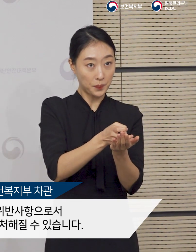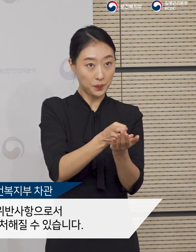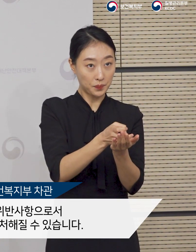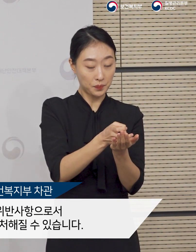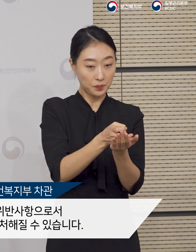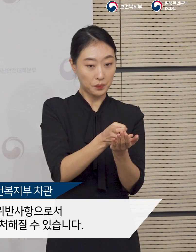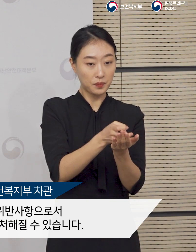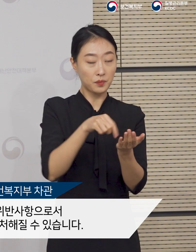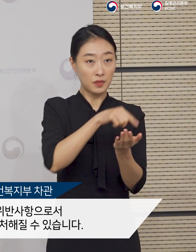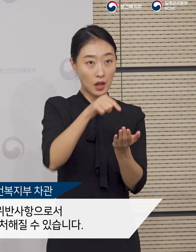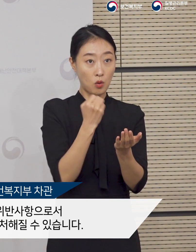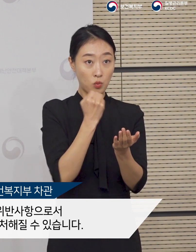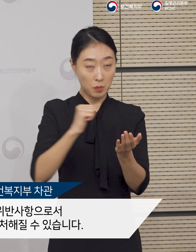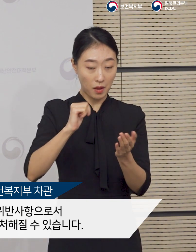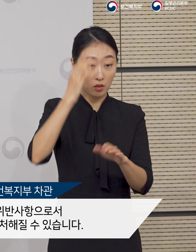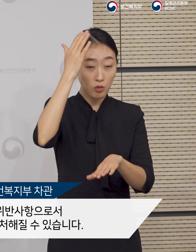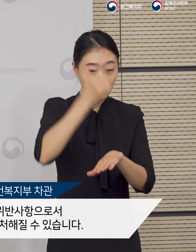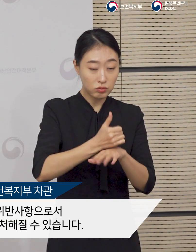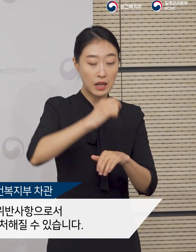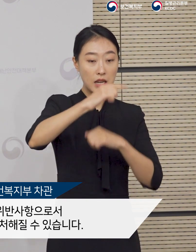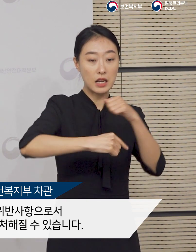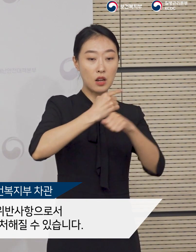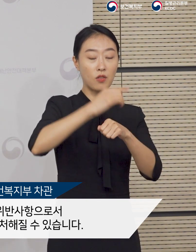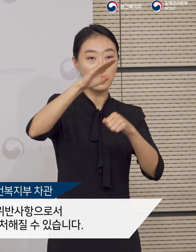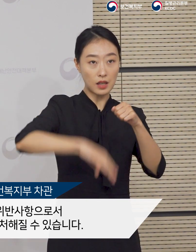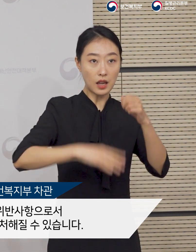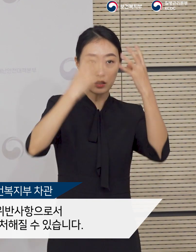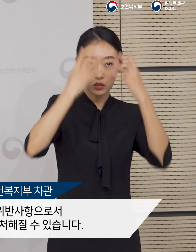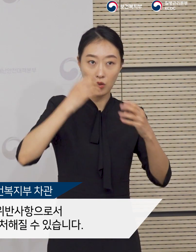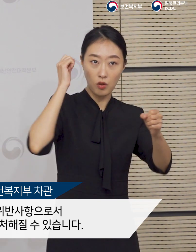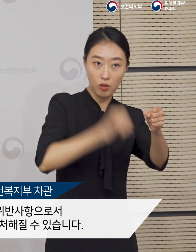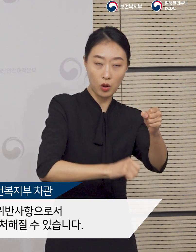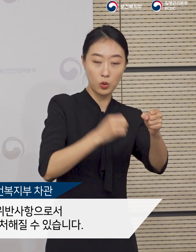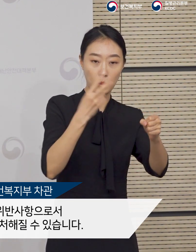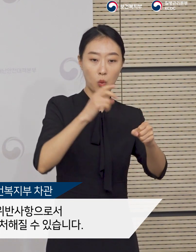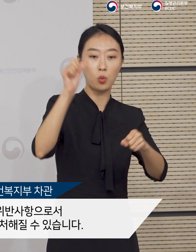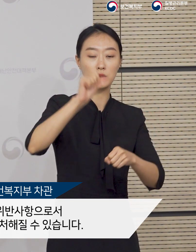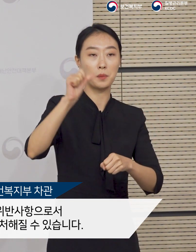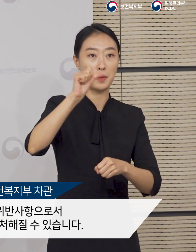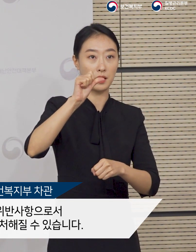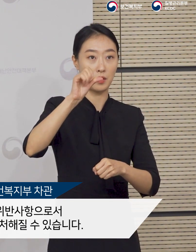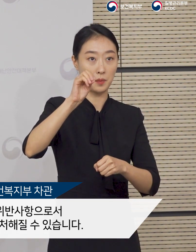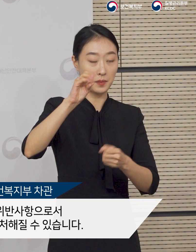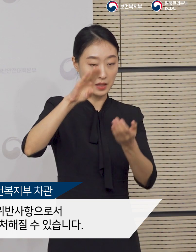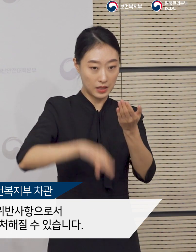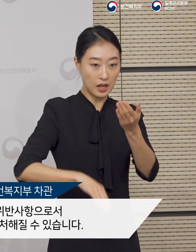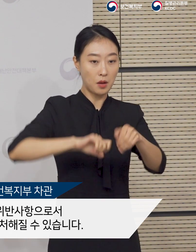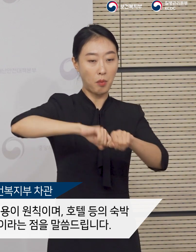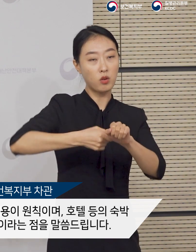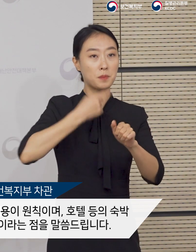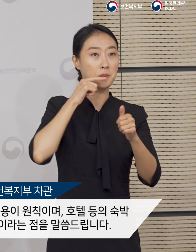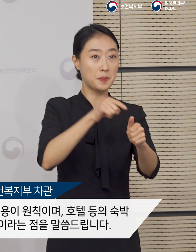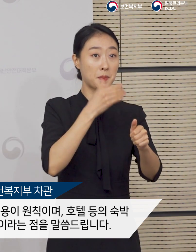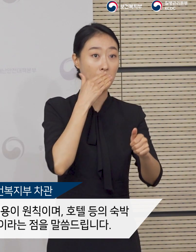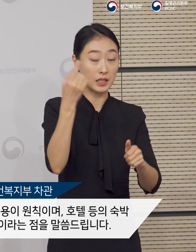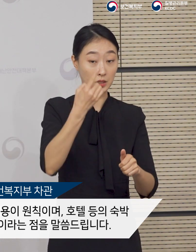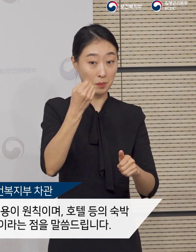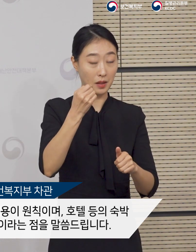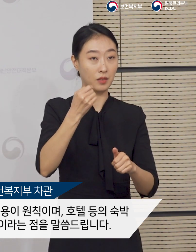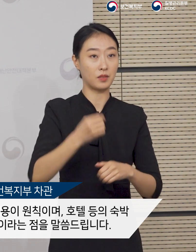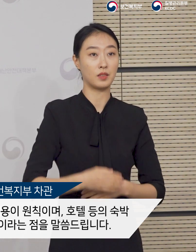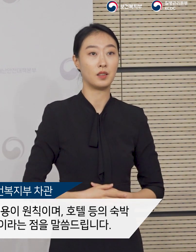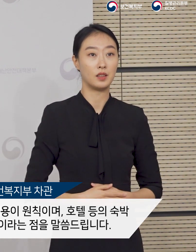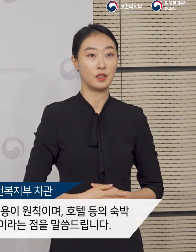위반 사항으로서 1년 이하의 징역 또는 1천만 원 이하의 벌금에 처해질 수 있습니다. 또한 자가격리